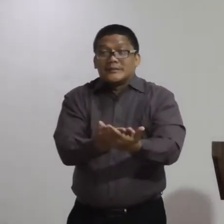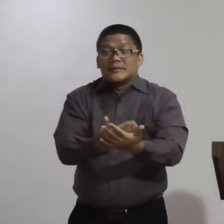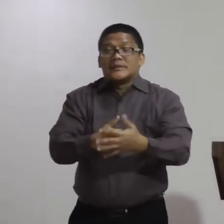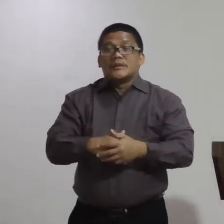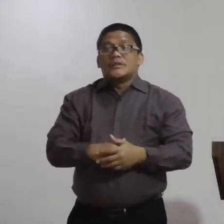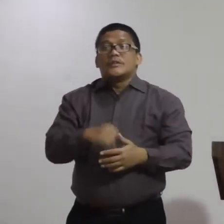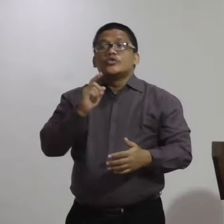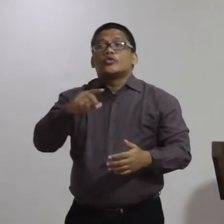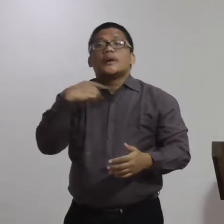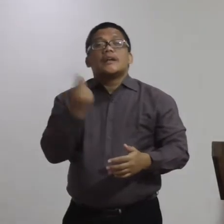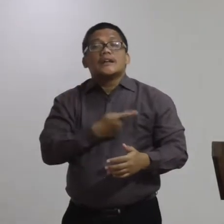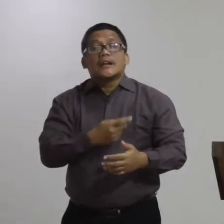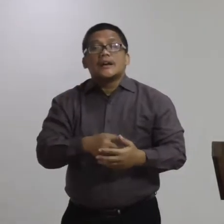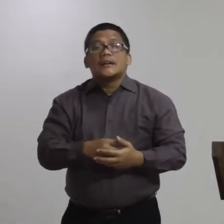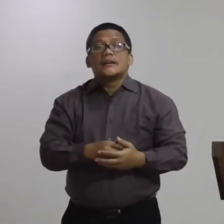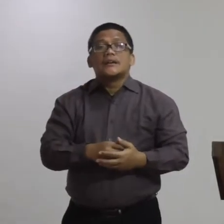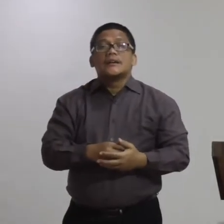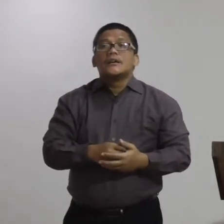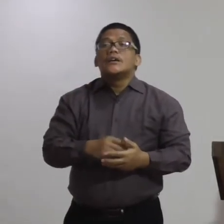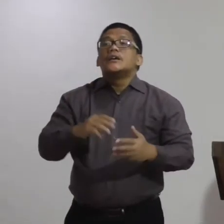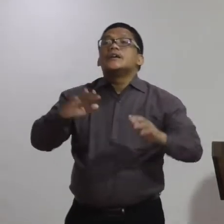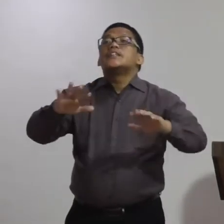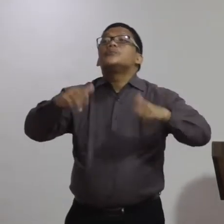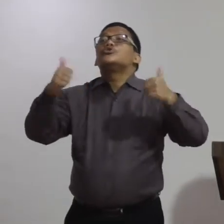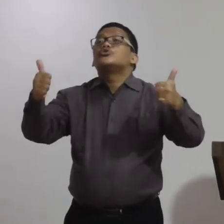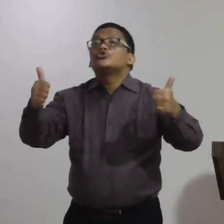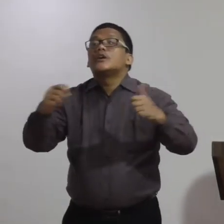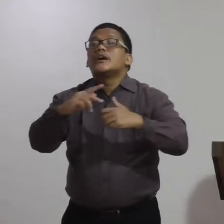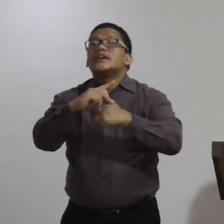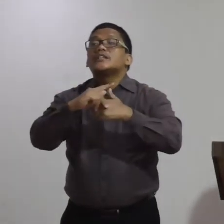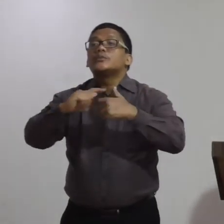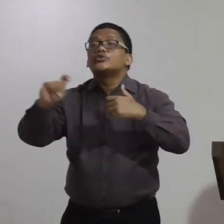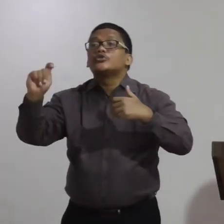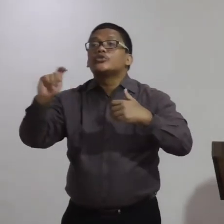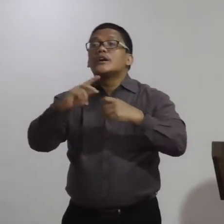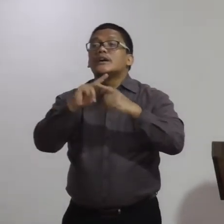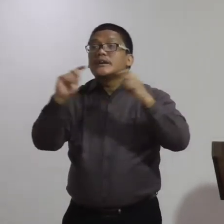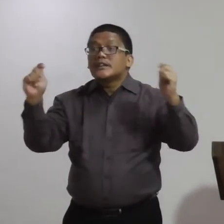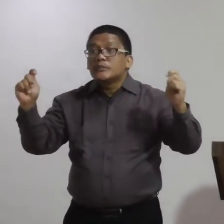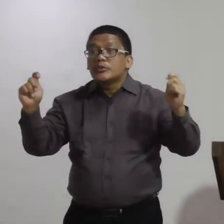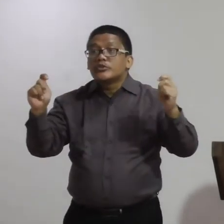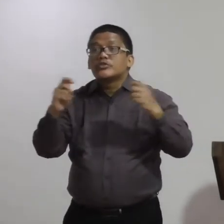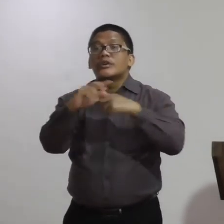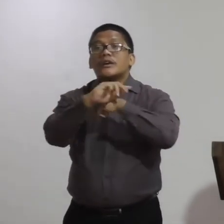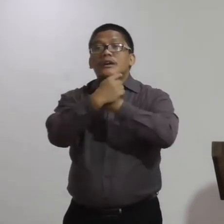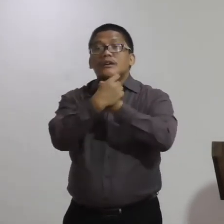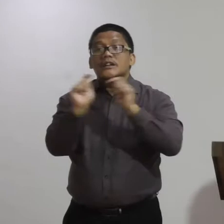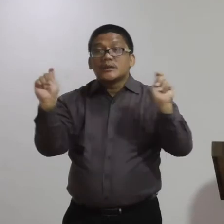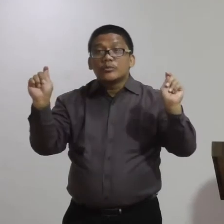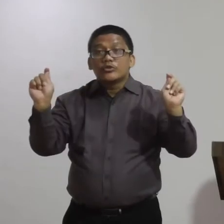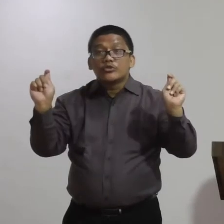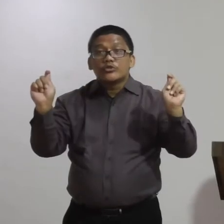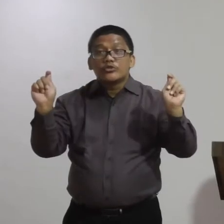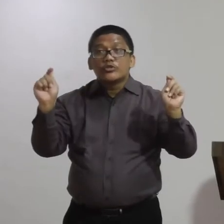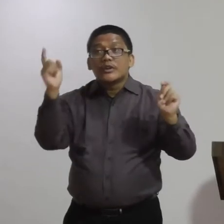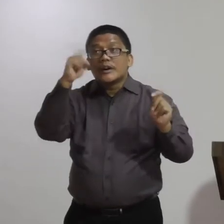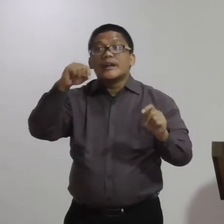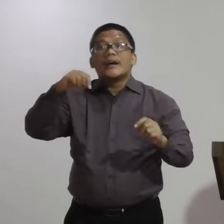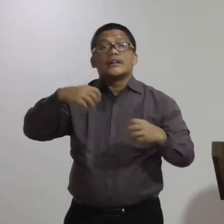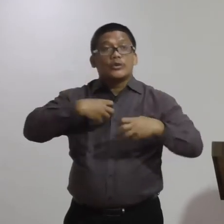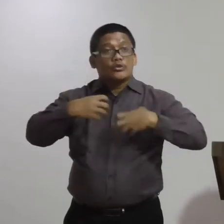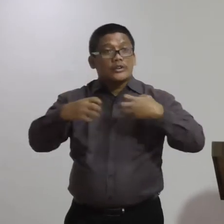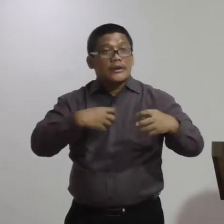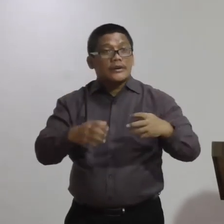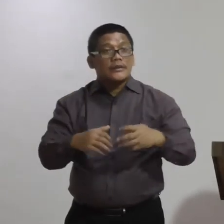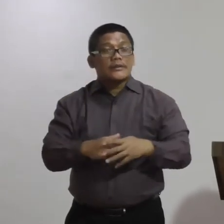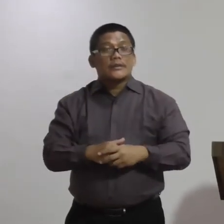kita supaya kita ditebus dari dosa. Dikatakan sehingga yang tadinya kita seteru dengan Allah dan apapun